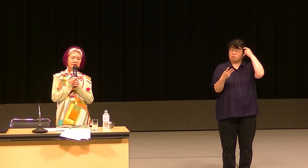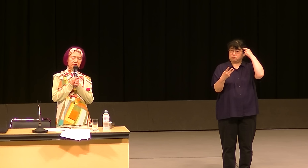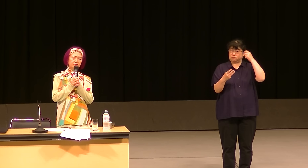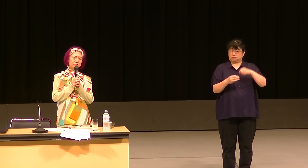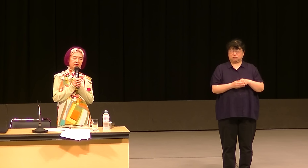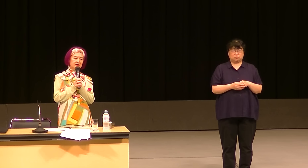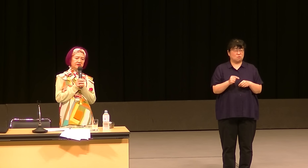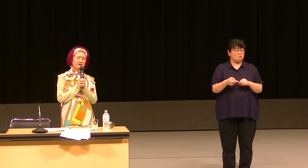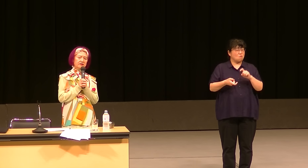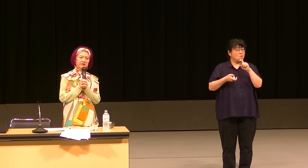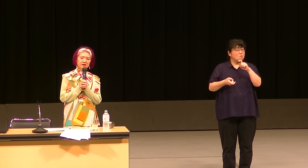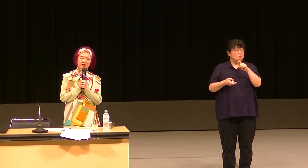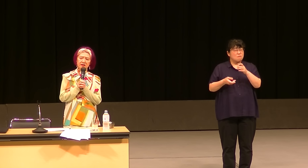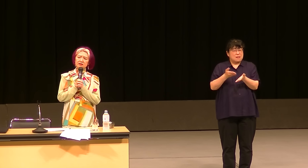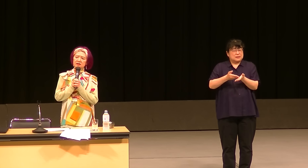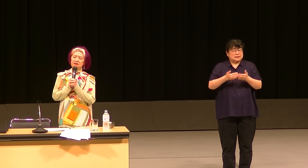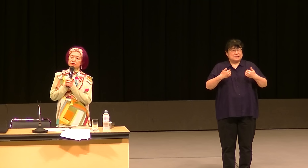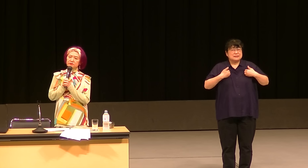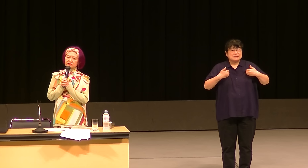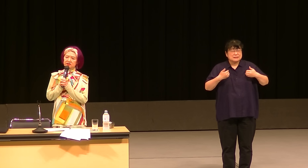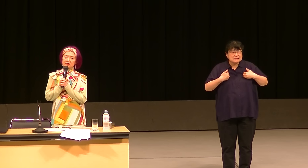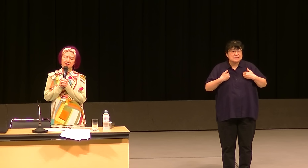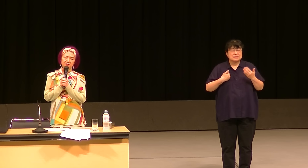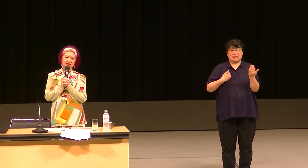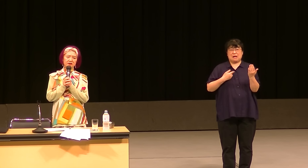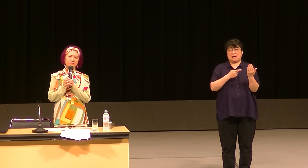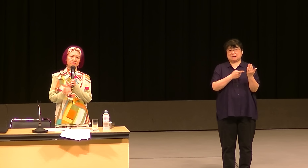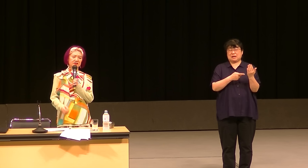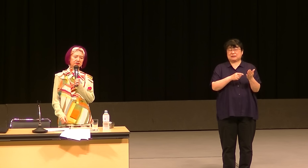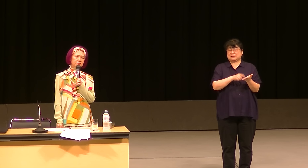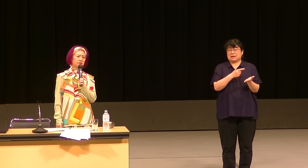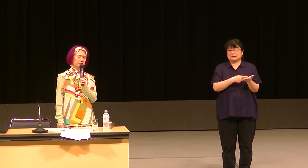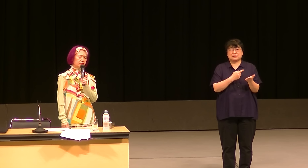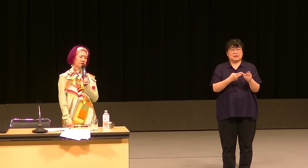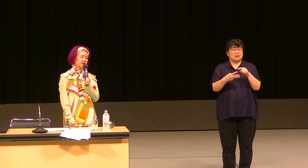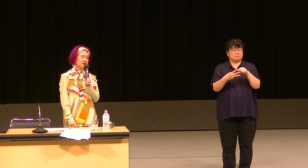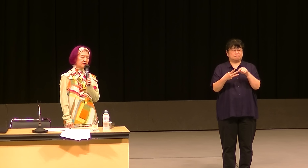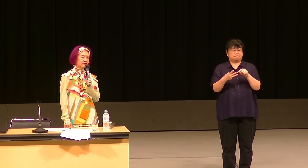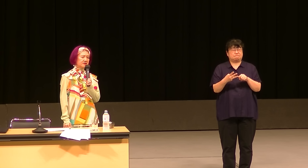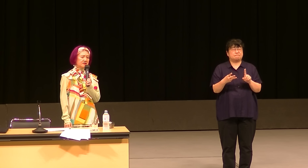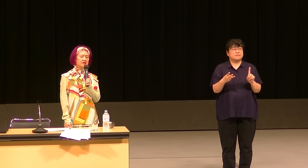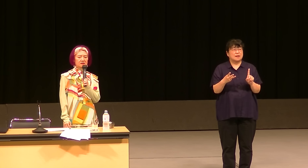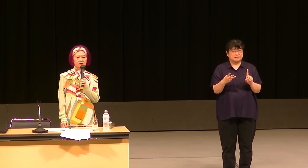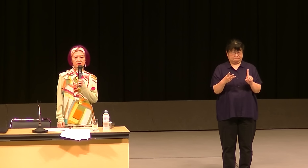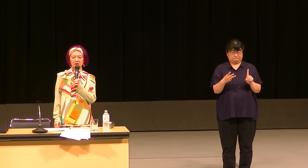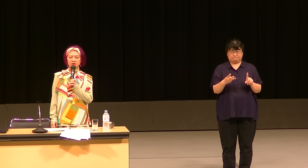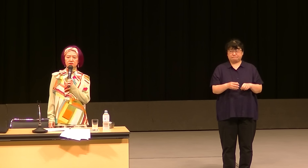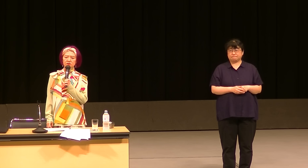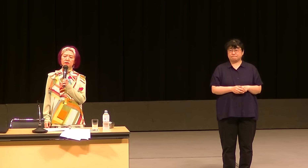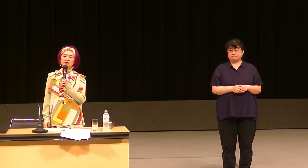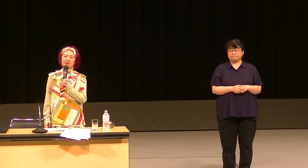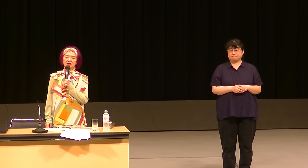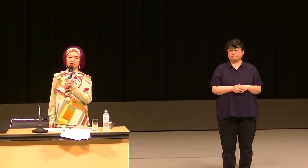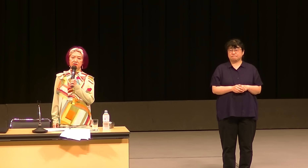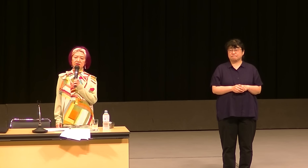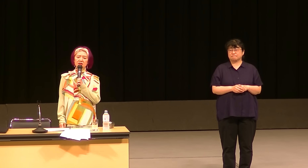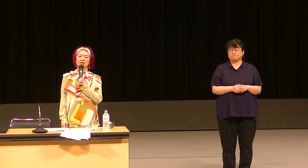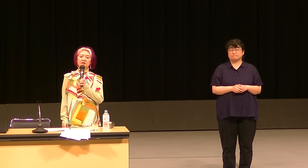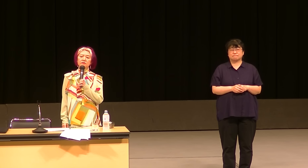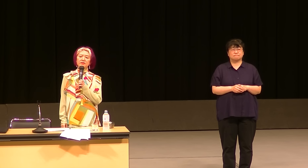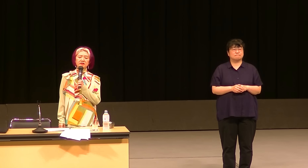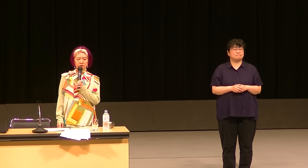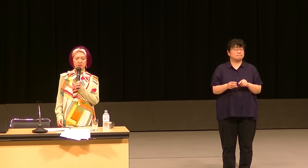言葉を聞かせなければいけない人々に欠けている3つのもの、それは何かというと、それ